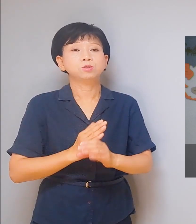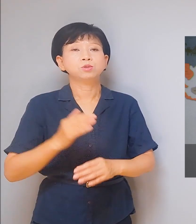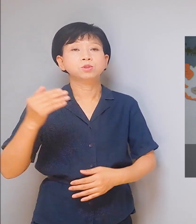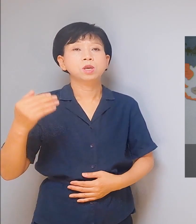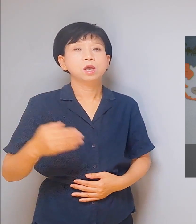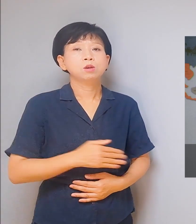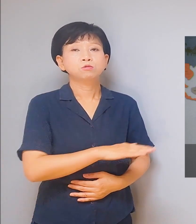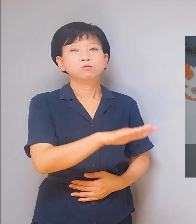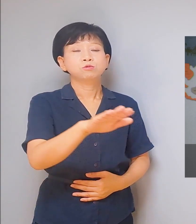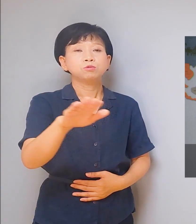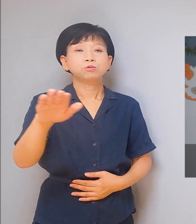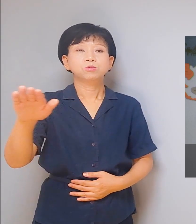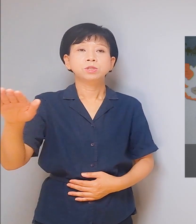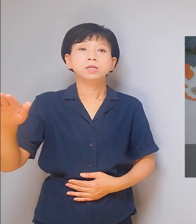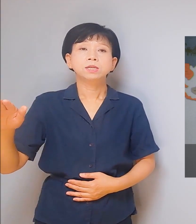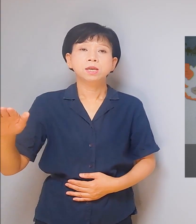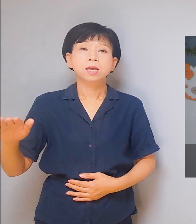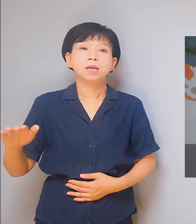환난 중에